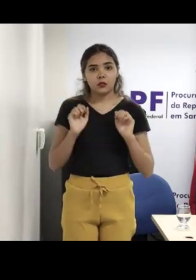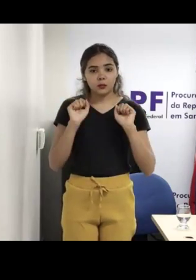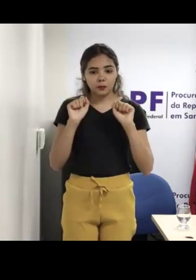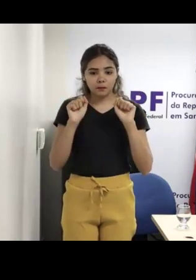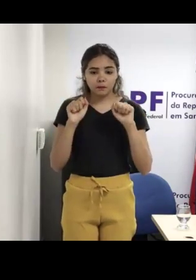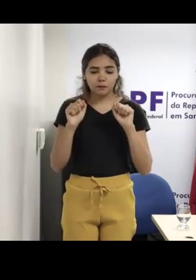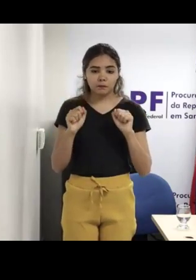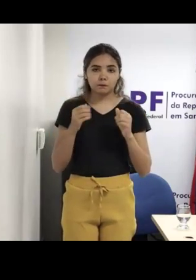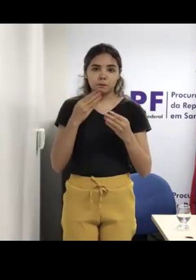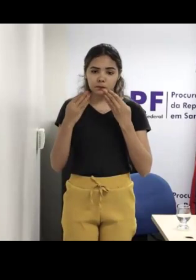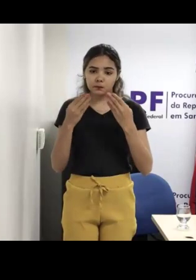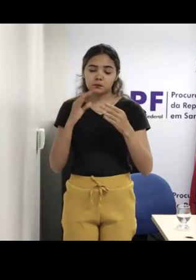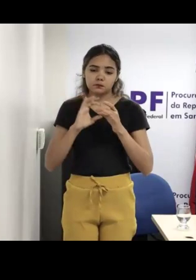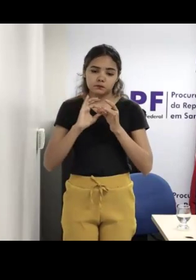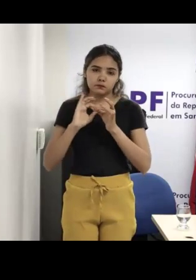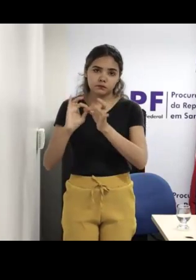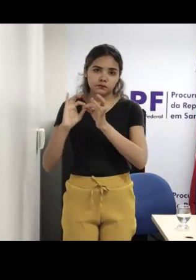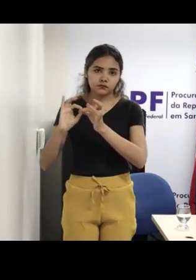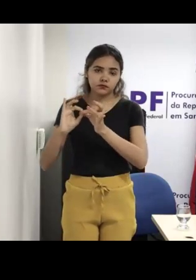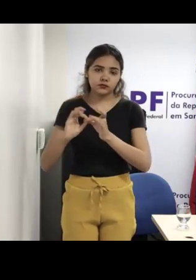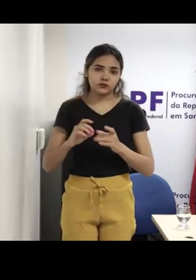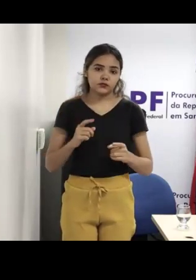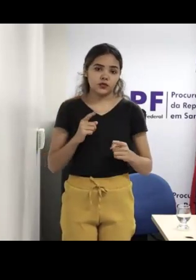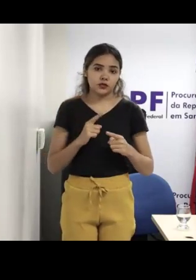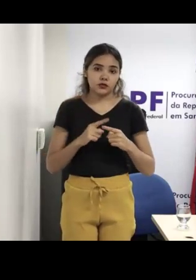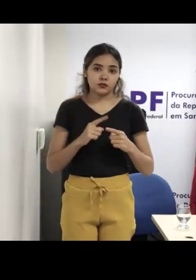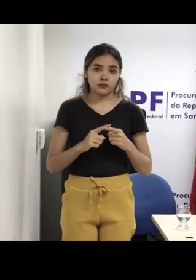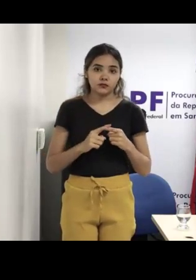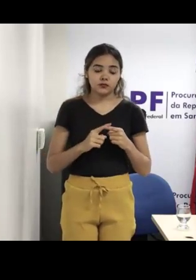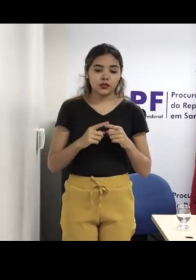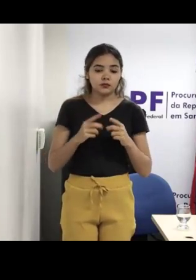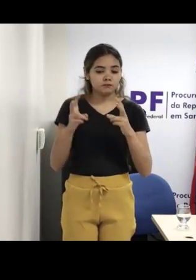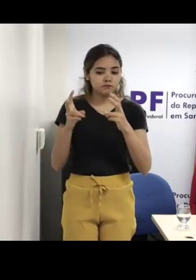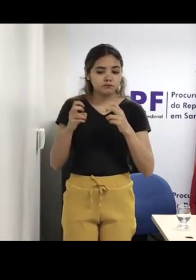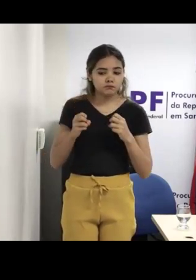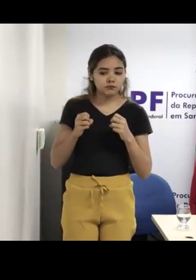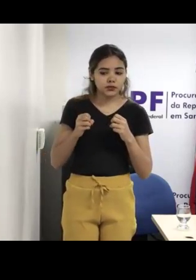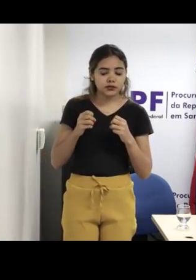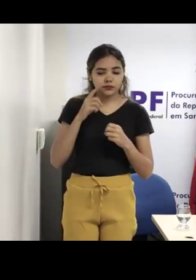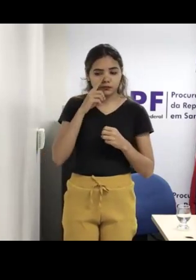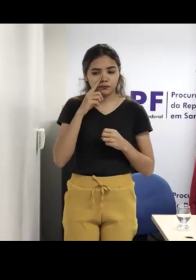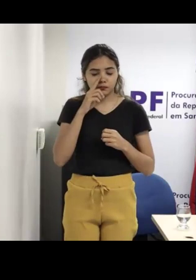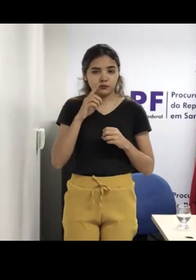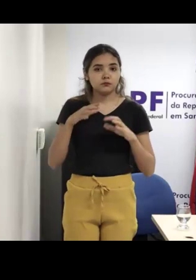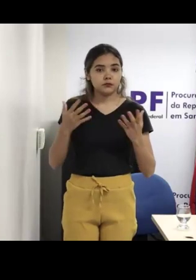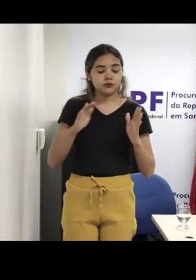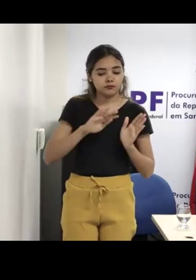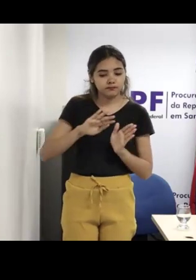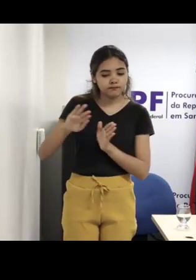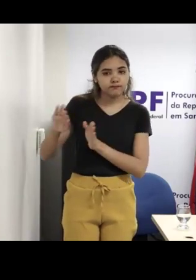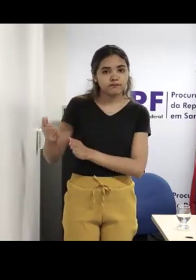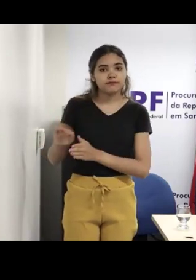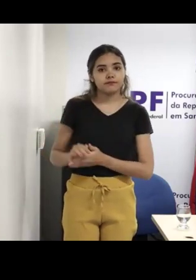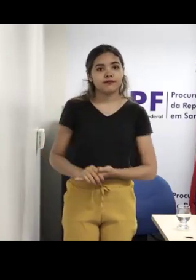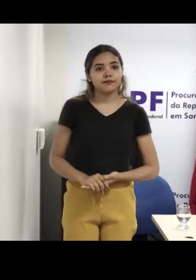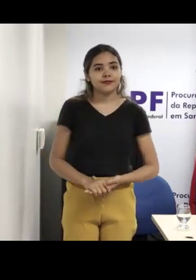afastado daquele lá o abusador é a conscientização das pessoas que t a proximidade da criança Ok